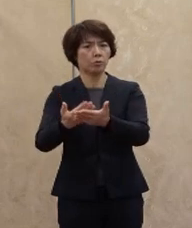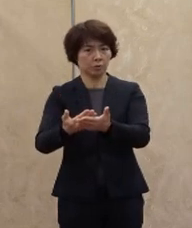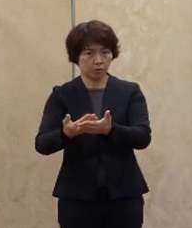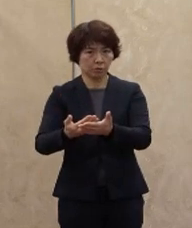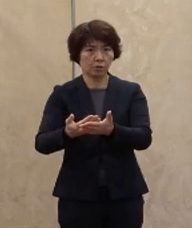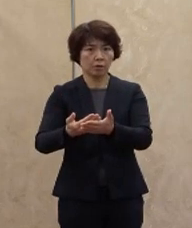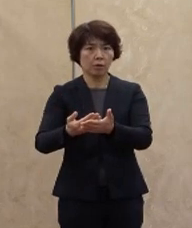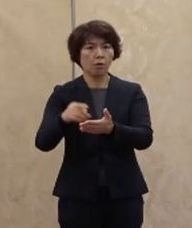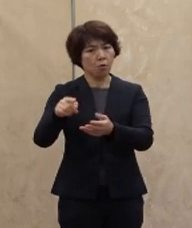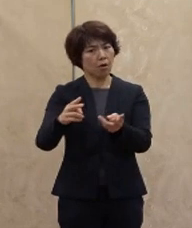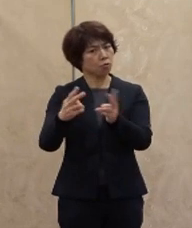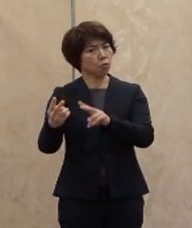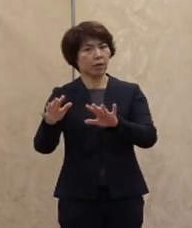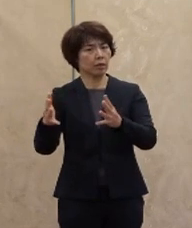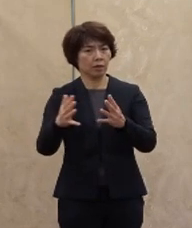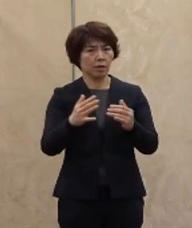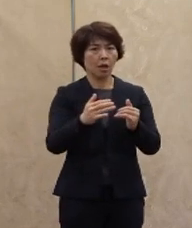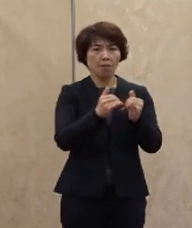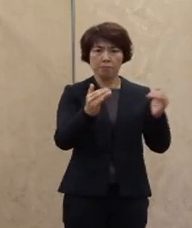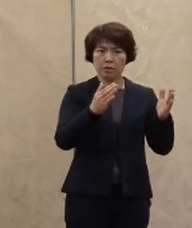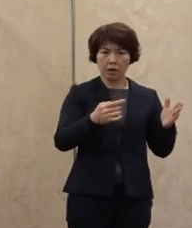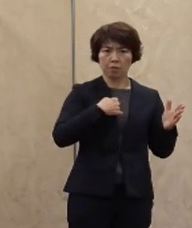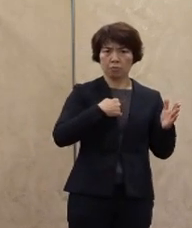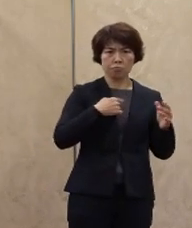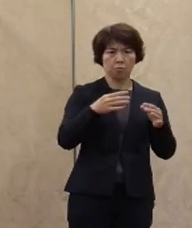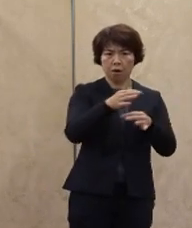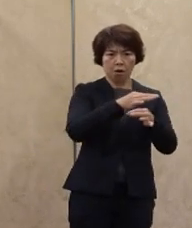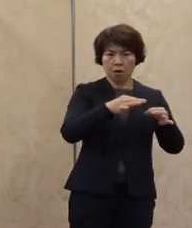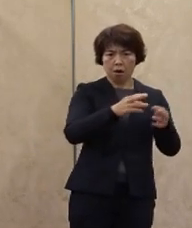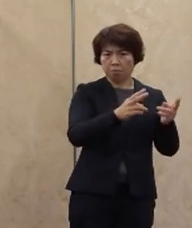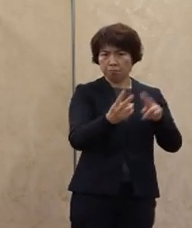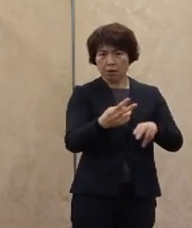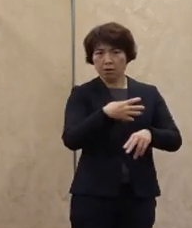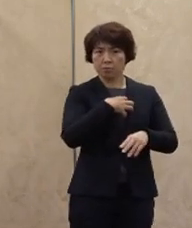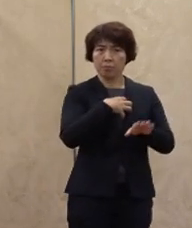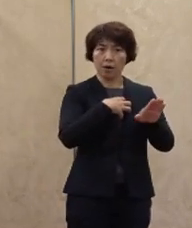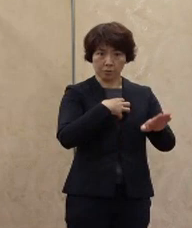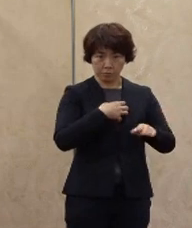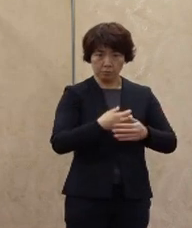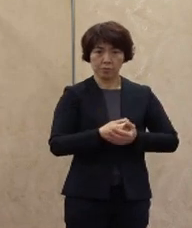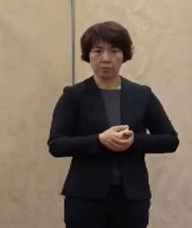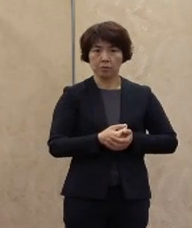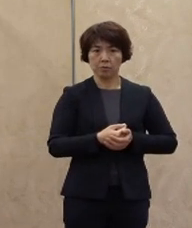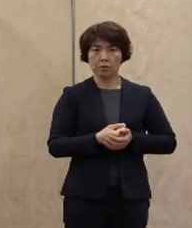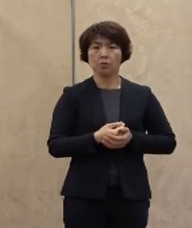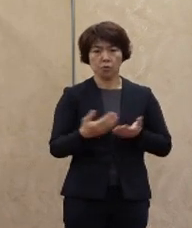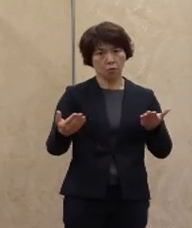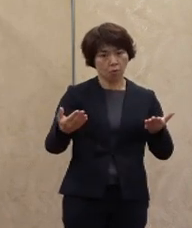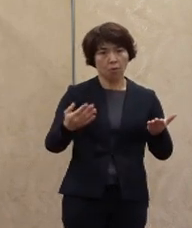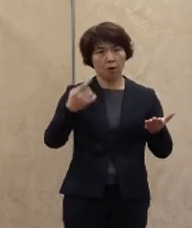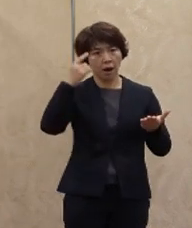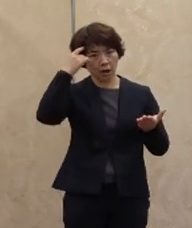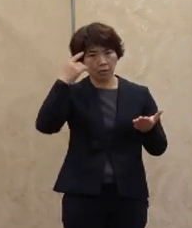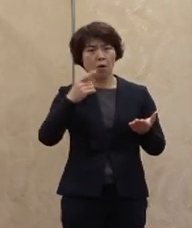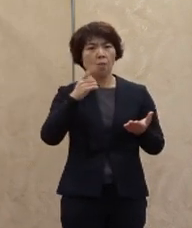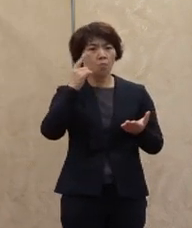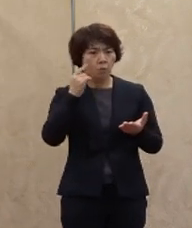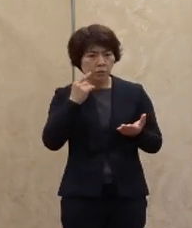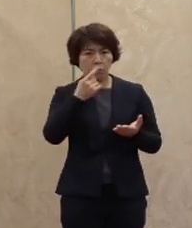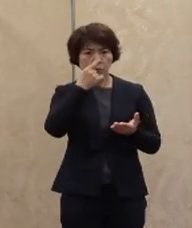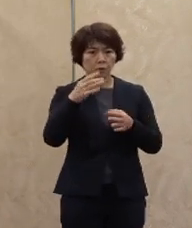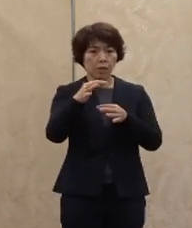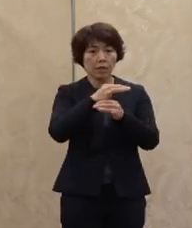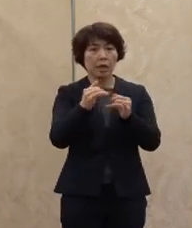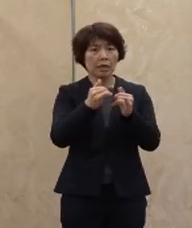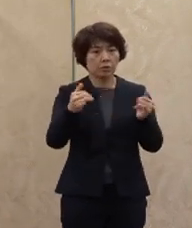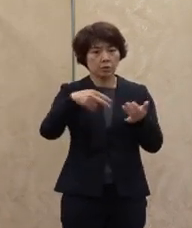的公立病院が倒産することはないけども、民間病院は倒産する可能性があるというのは当然まずは考える。これは僕自身も民間病院の経営者だったら考